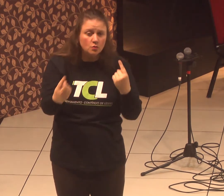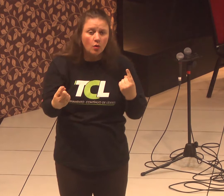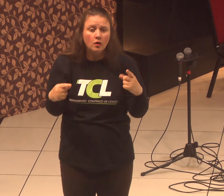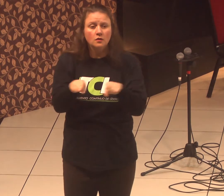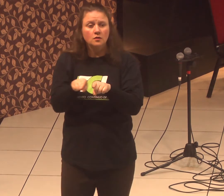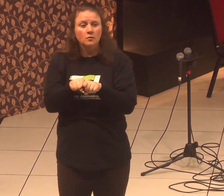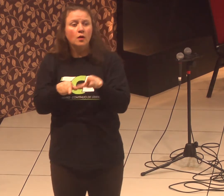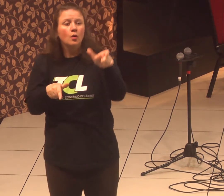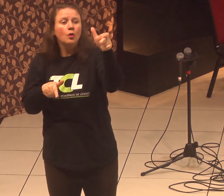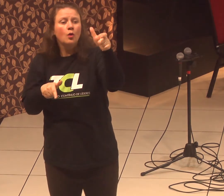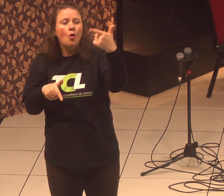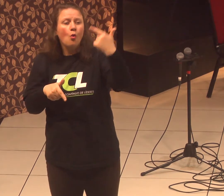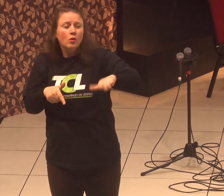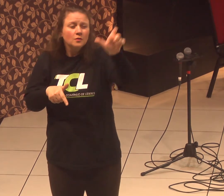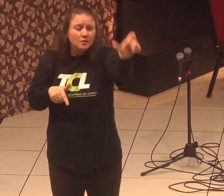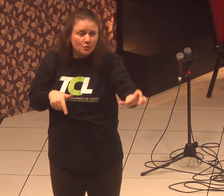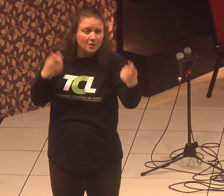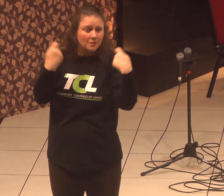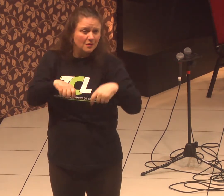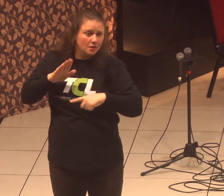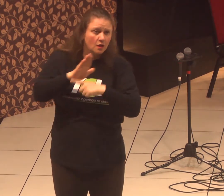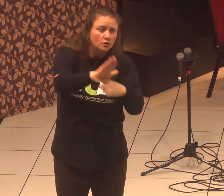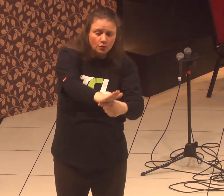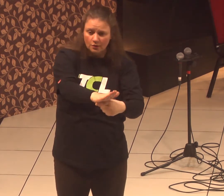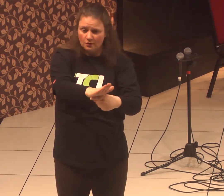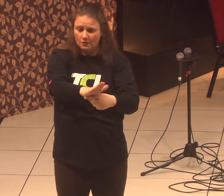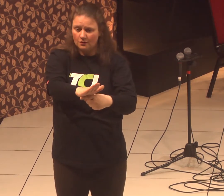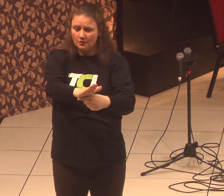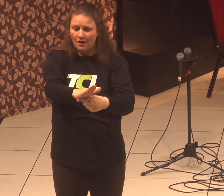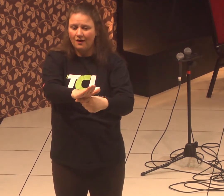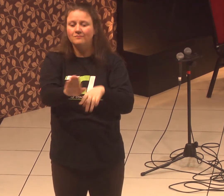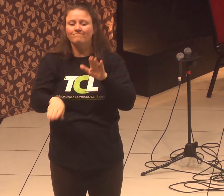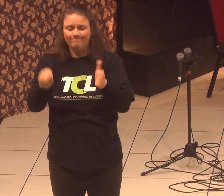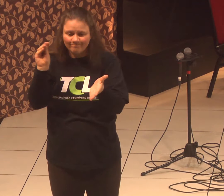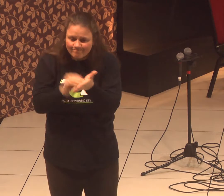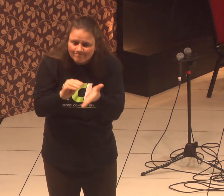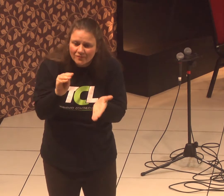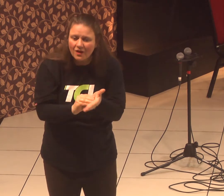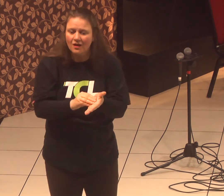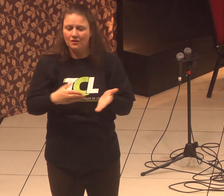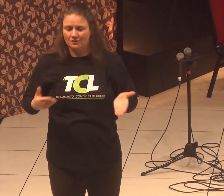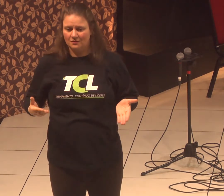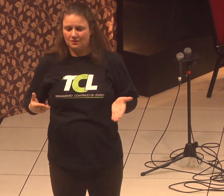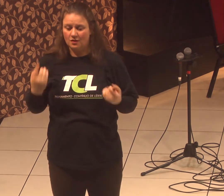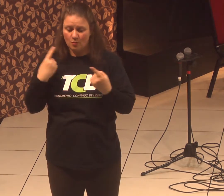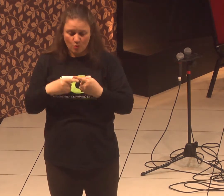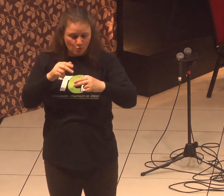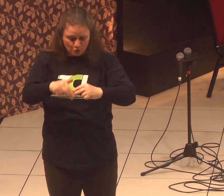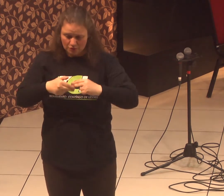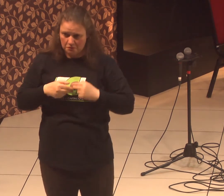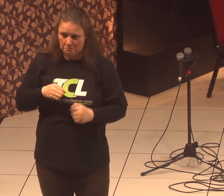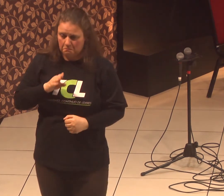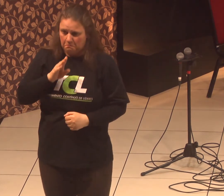lado. E a gente não contou, e a bênção não foi para aquelas pessoas por causa do nosso silêncio, por causa dos